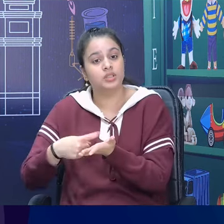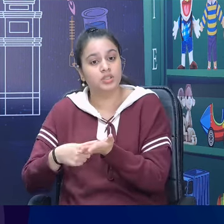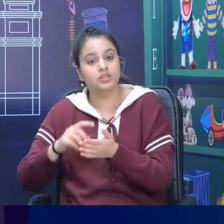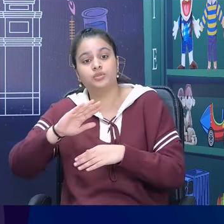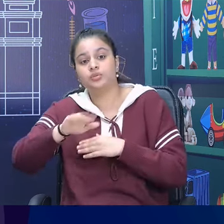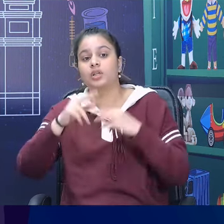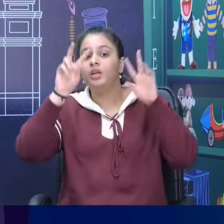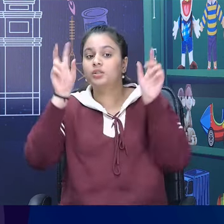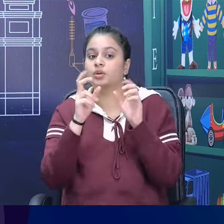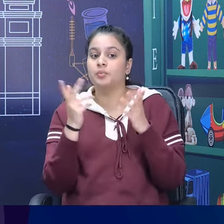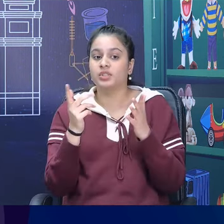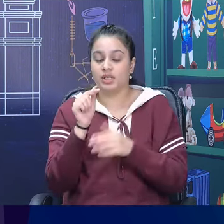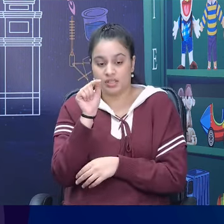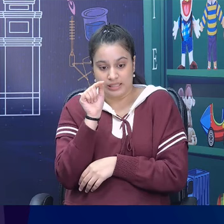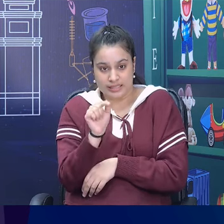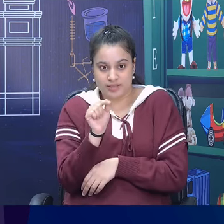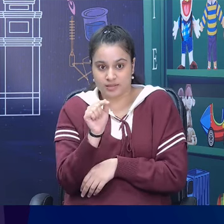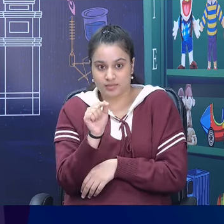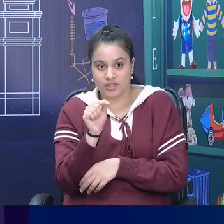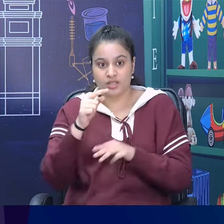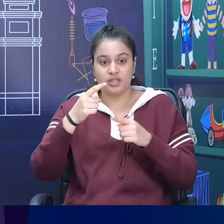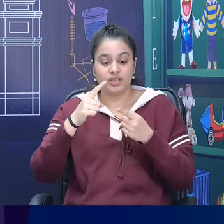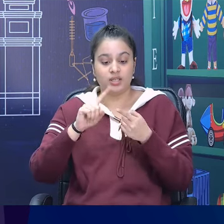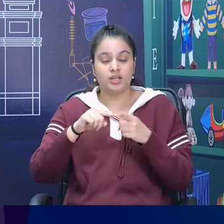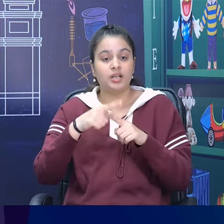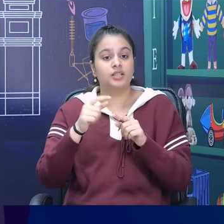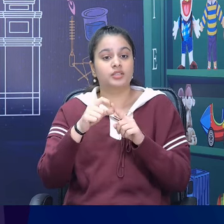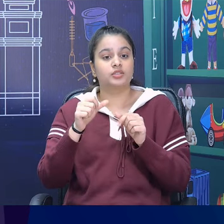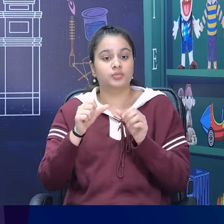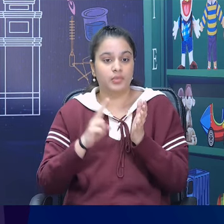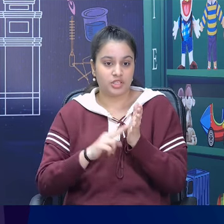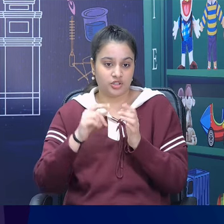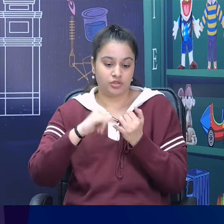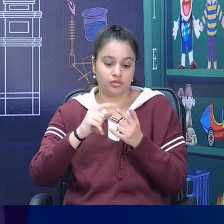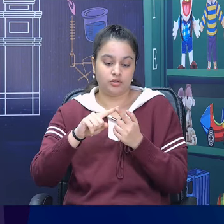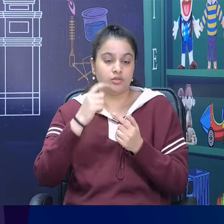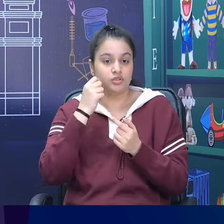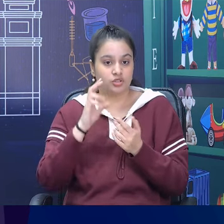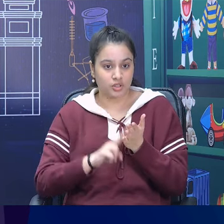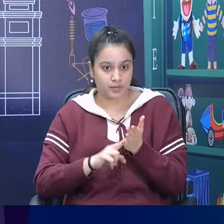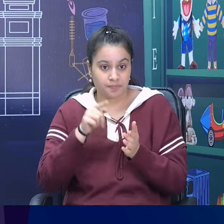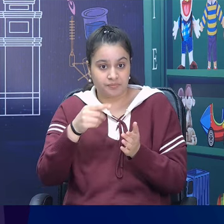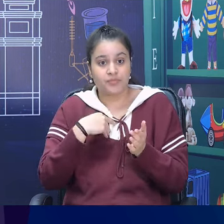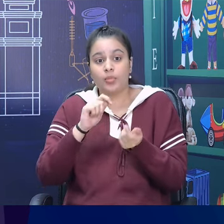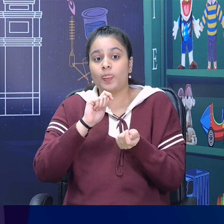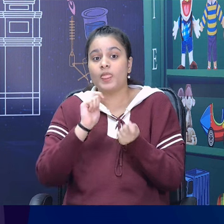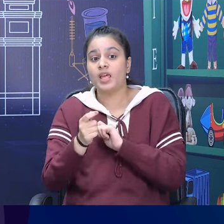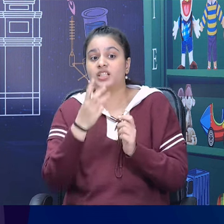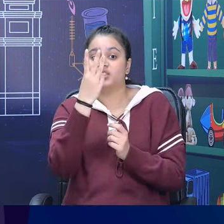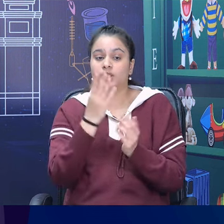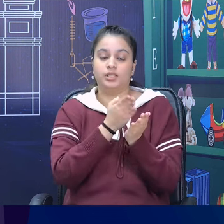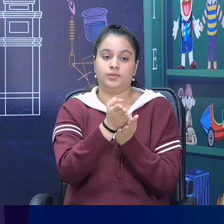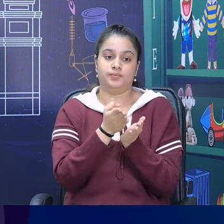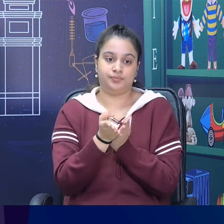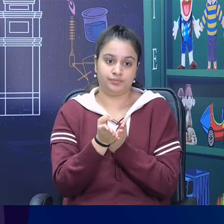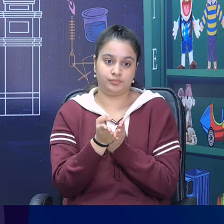है कि डेसीमल एक्सपेंशन ऑन रियल नंबर्स तो द डेसिमल एक्सपेंशन ऑफ रियल नंबर कैन बी क्लासिफाइड इनटू थ्री टाइप्स दे